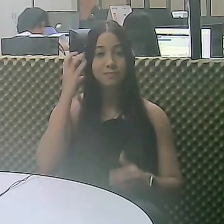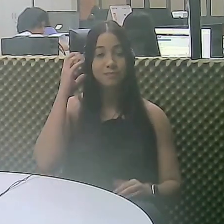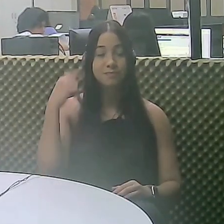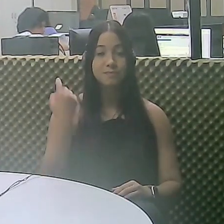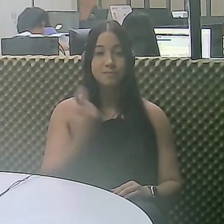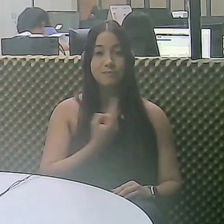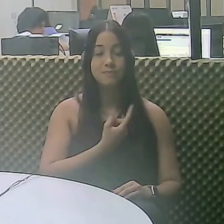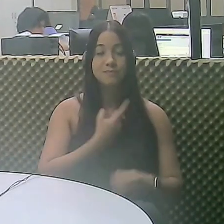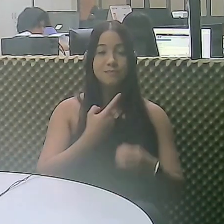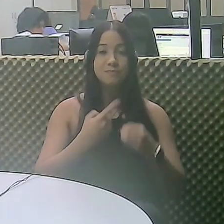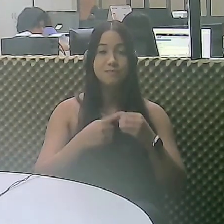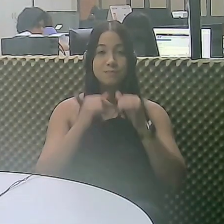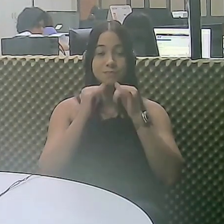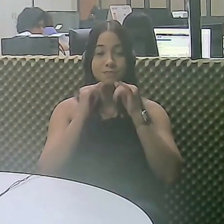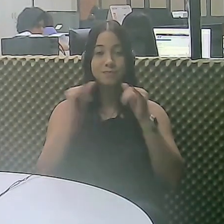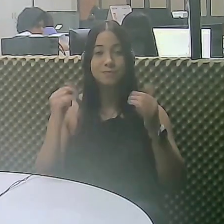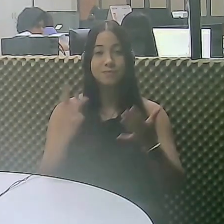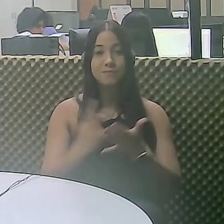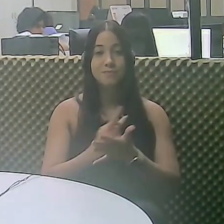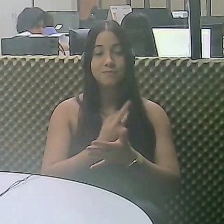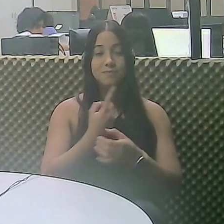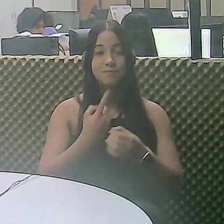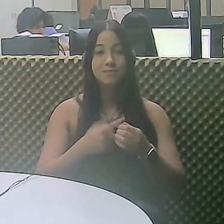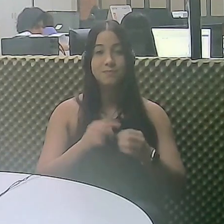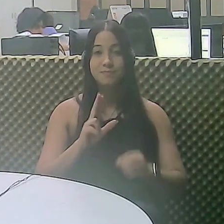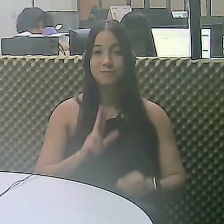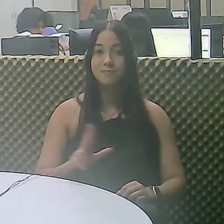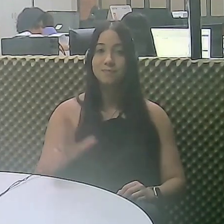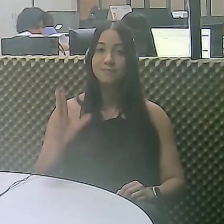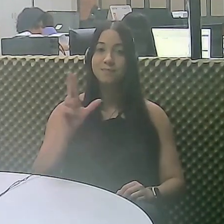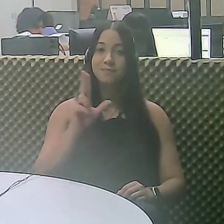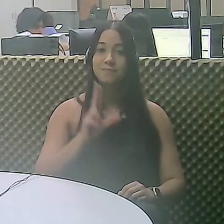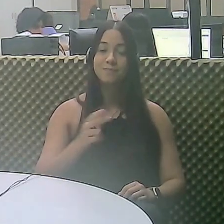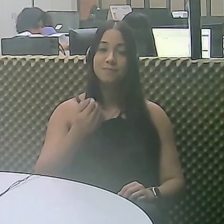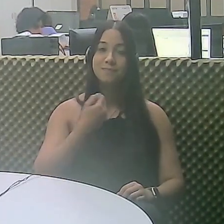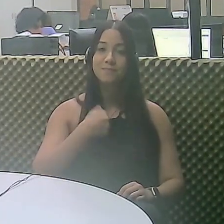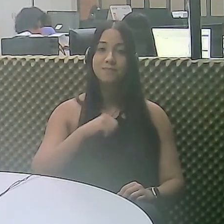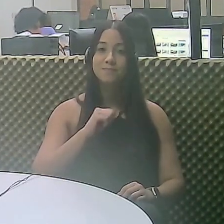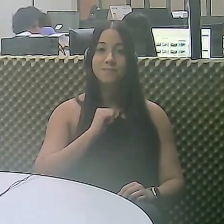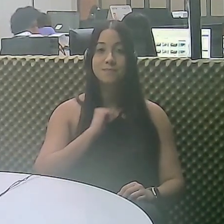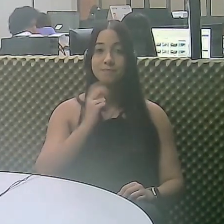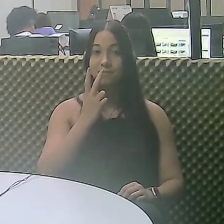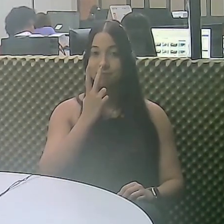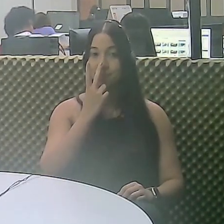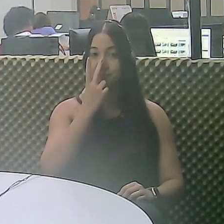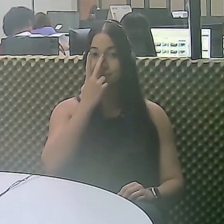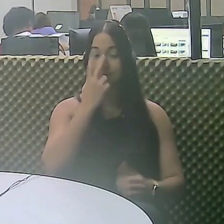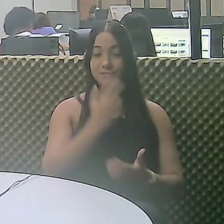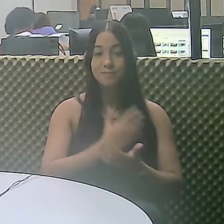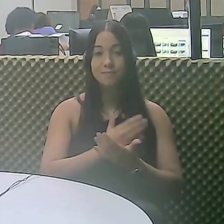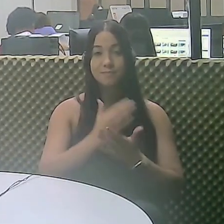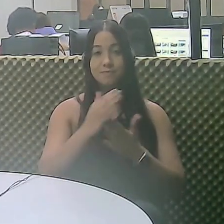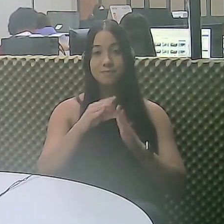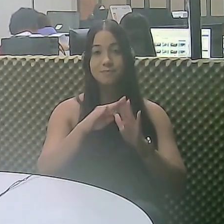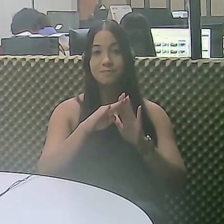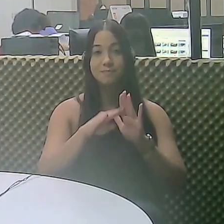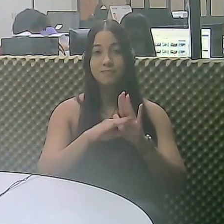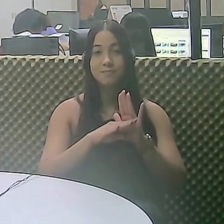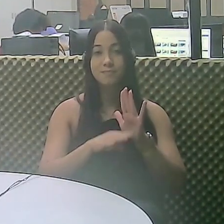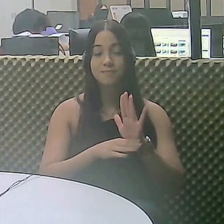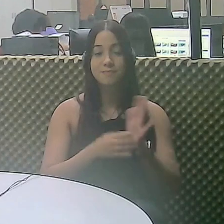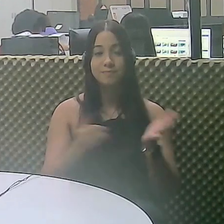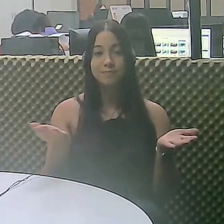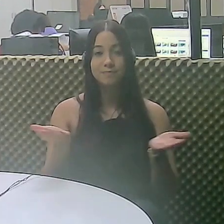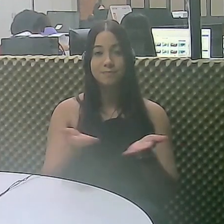a rádio nossa cidade com o boletim de notíci sobre o que de fato acontece em Uberlândia eu sou Vanessa começamos com os